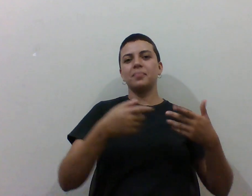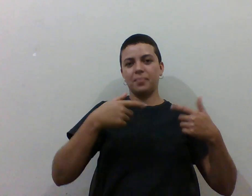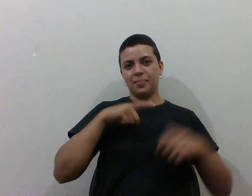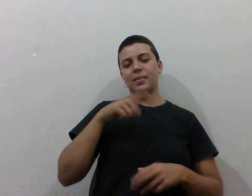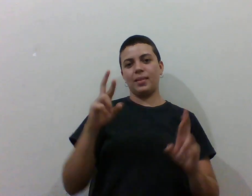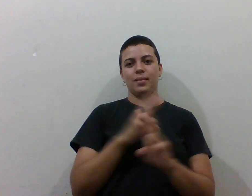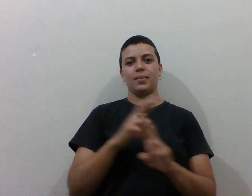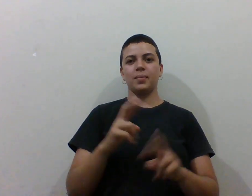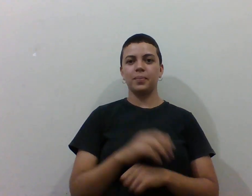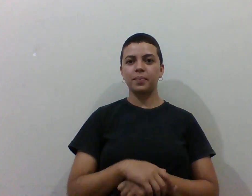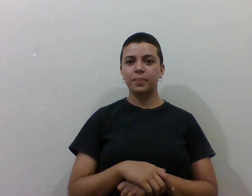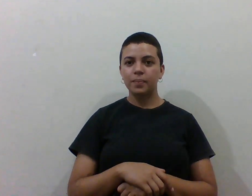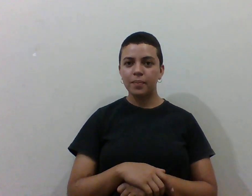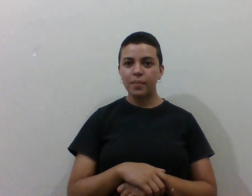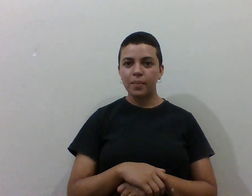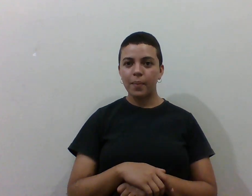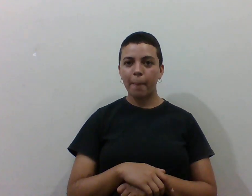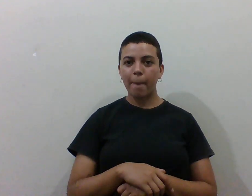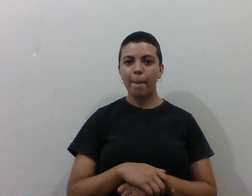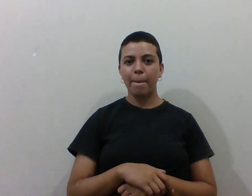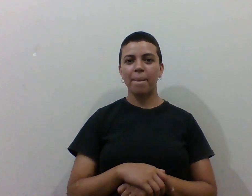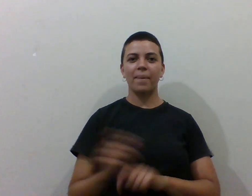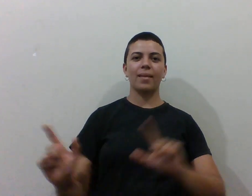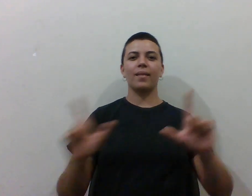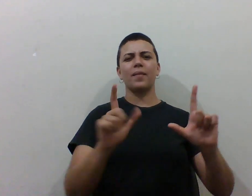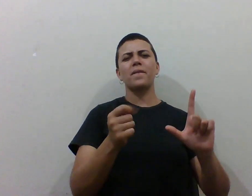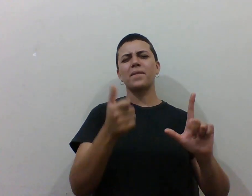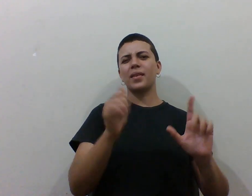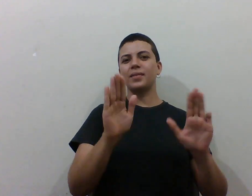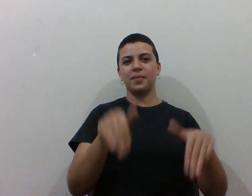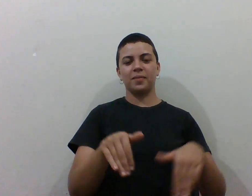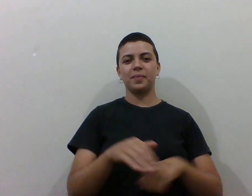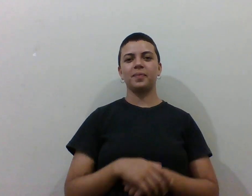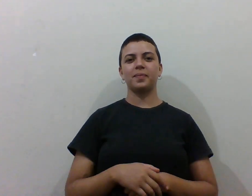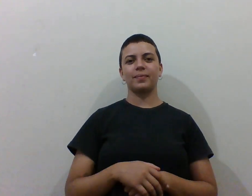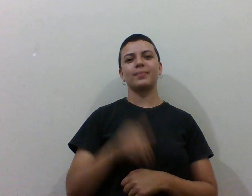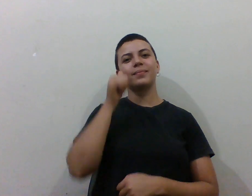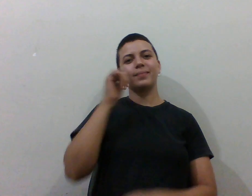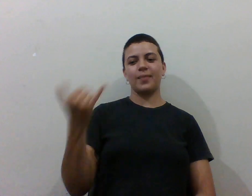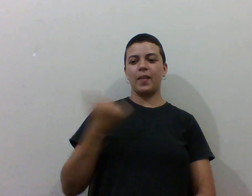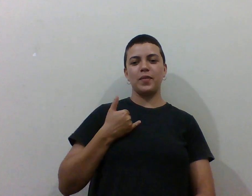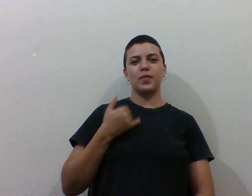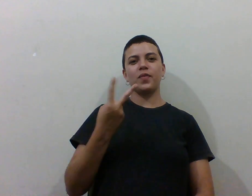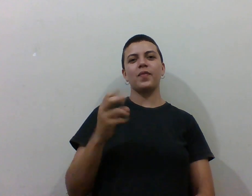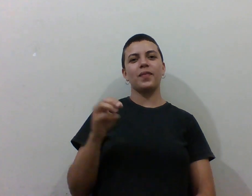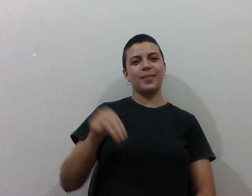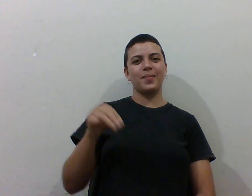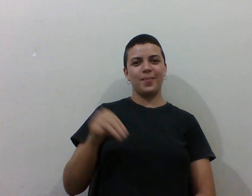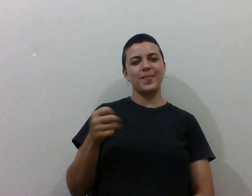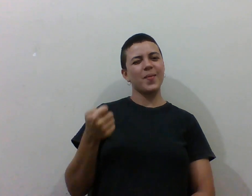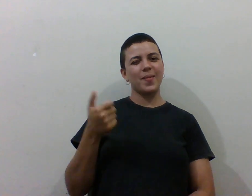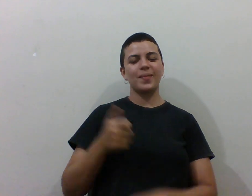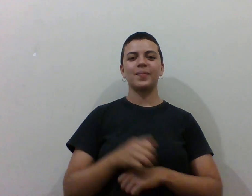fim Fernanda me avisou que eu já dei 20 minutos aqui de tempo que fala eu vou caminhar pro fim com as sugestões algumas